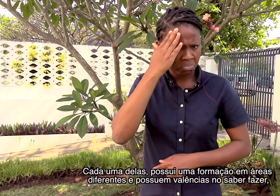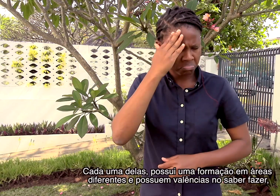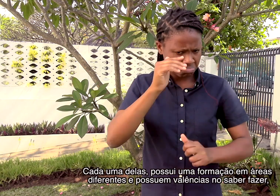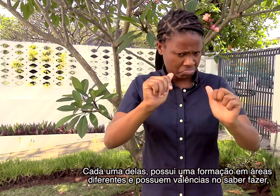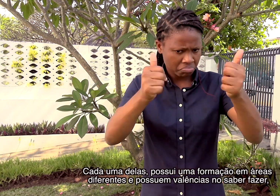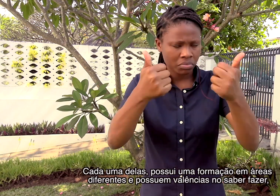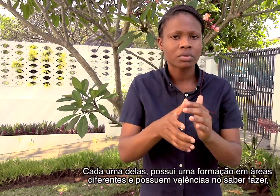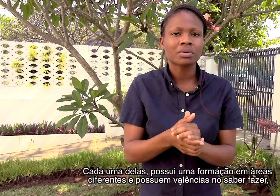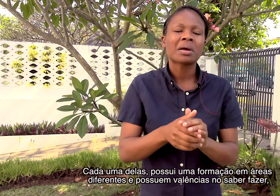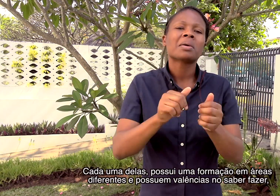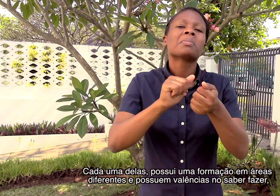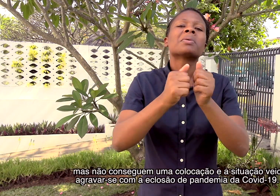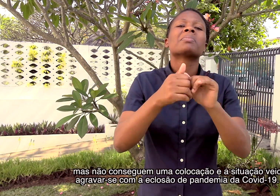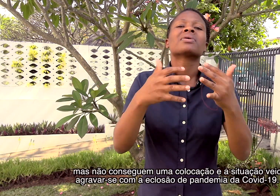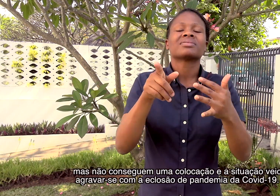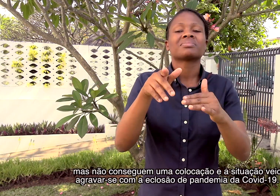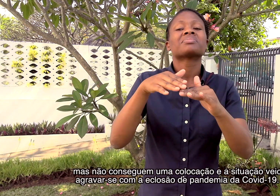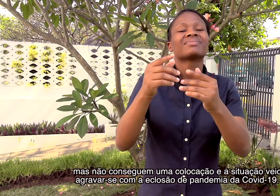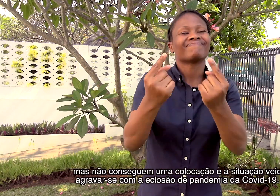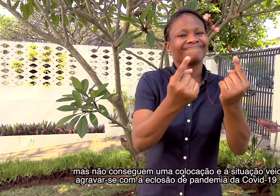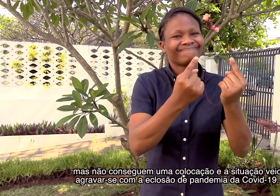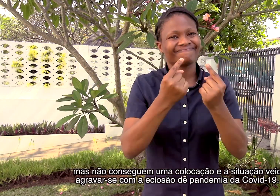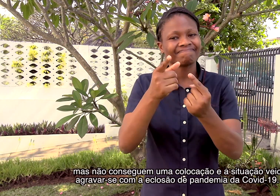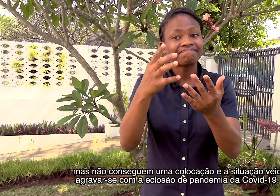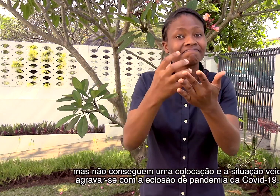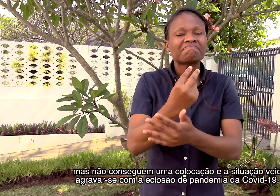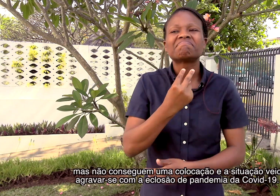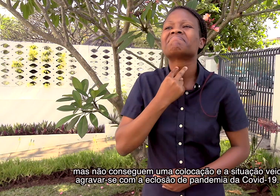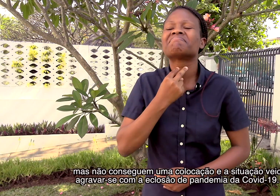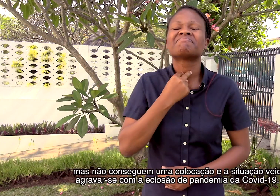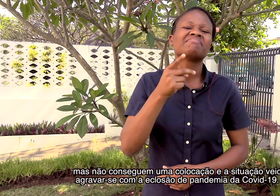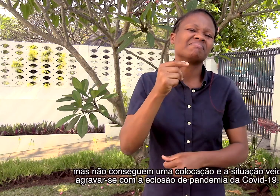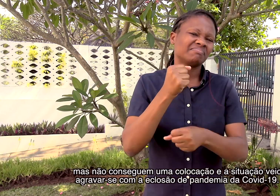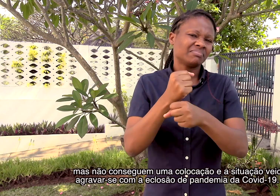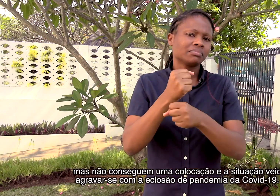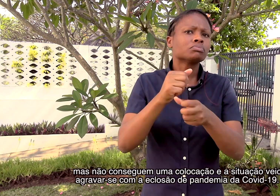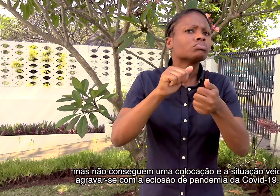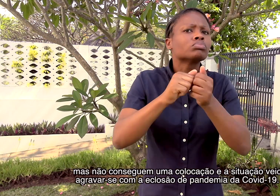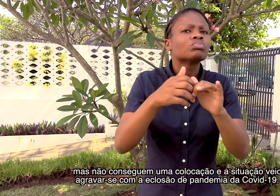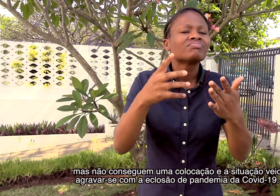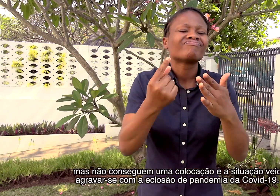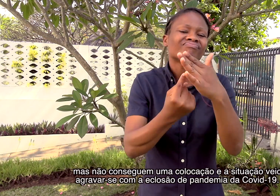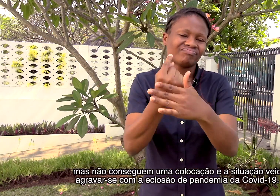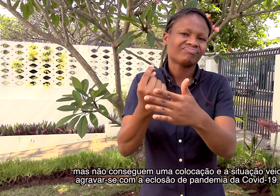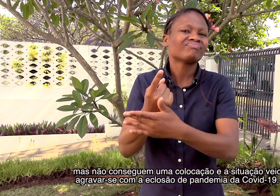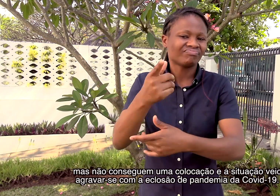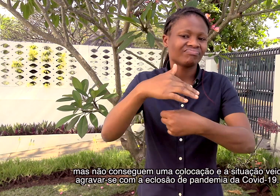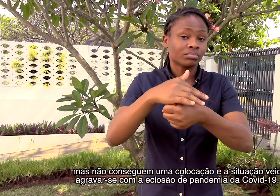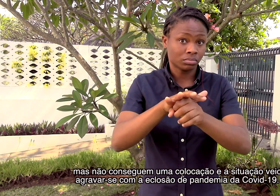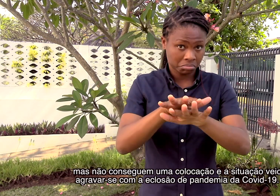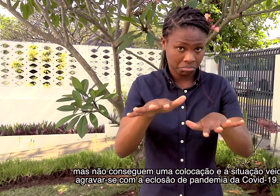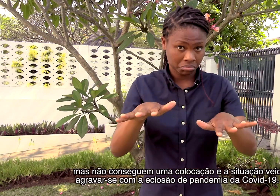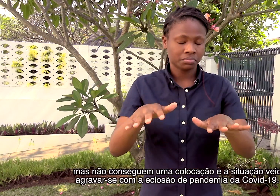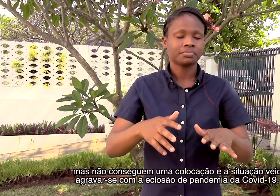possuem valências no saber fazer, mas não conseguem uma colocação e a situação veio agravar-se com a eclosão